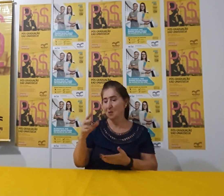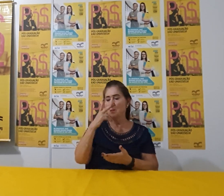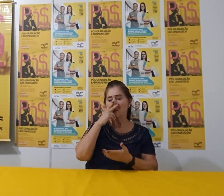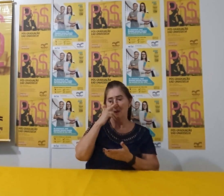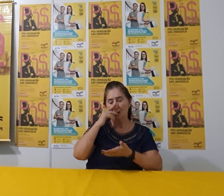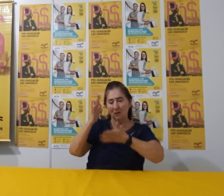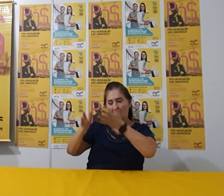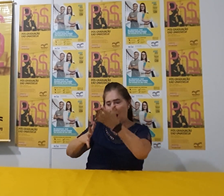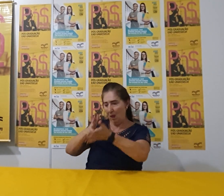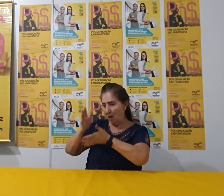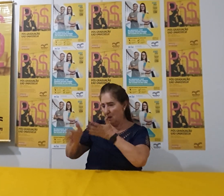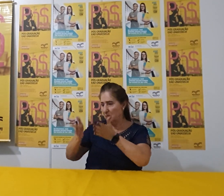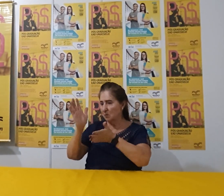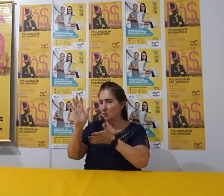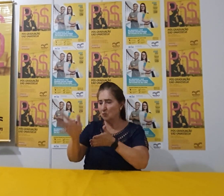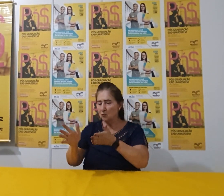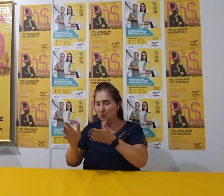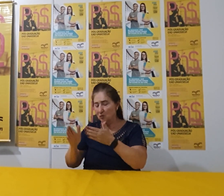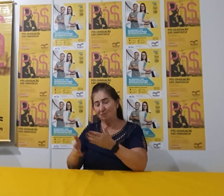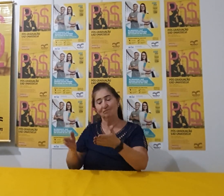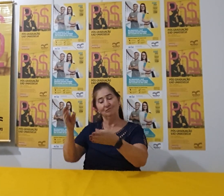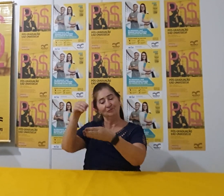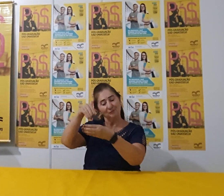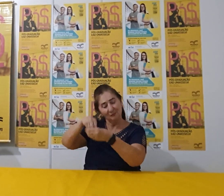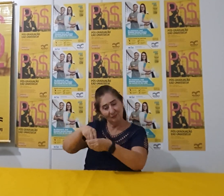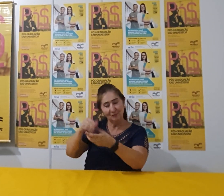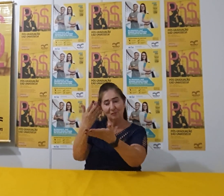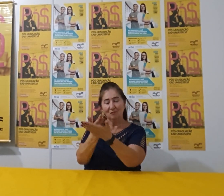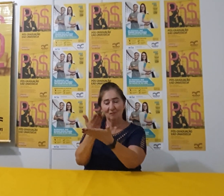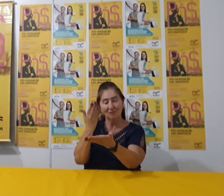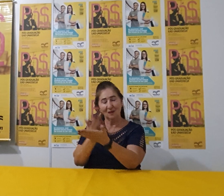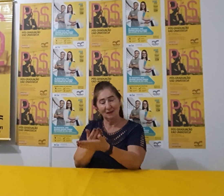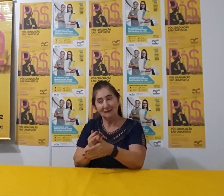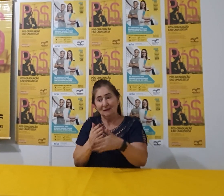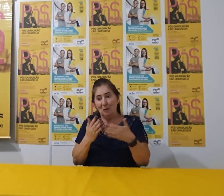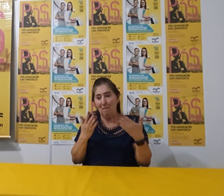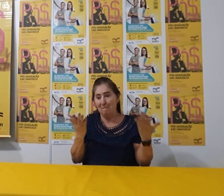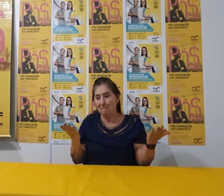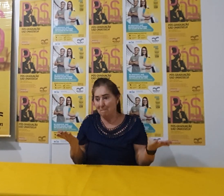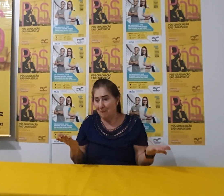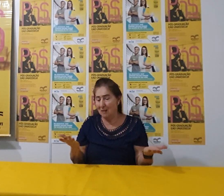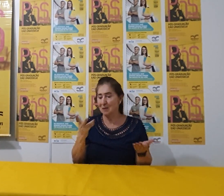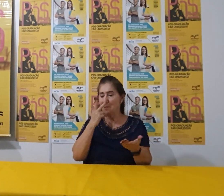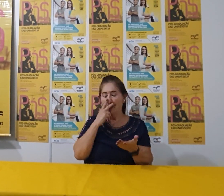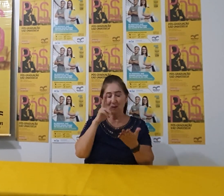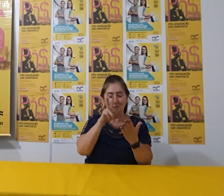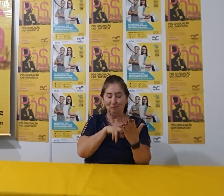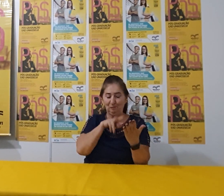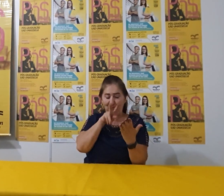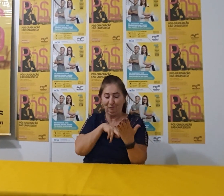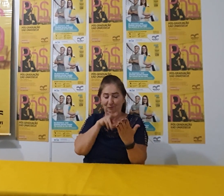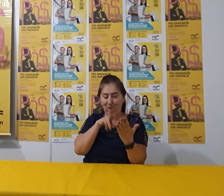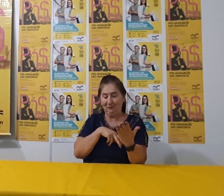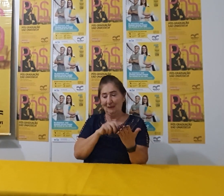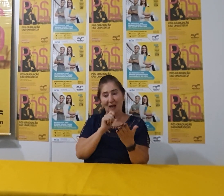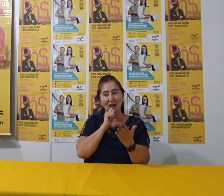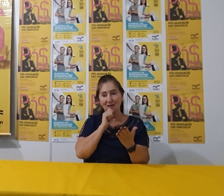presente em algumas escolas, seu uso é desconsiderado das práticas de leitura e de escrita, e